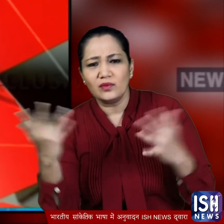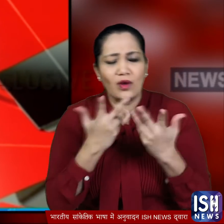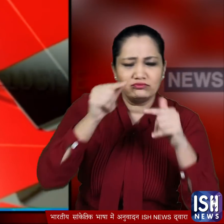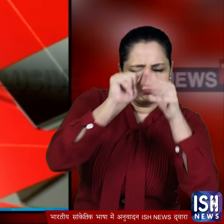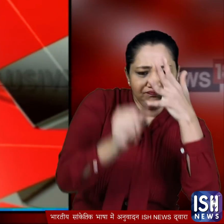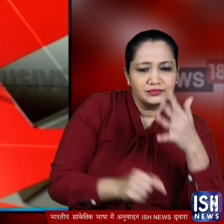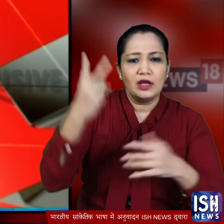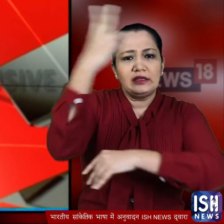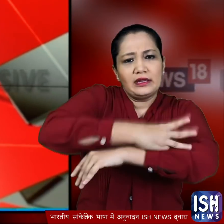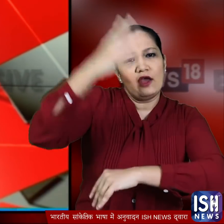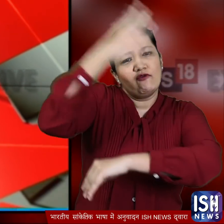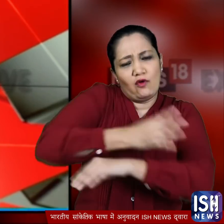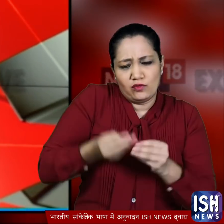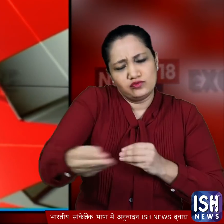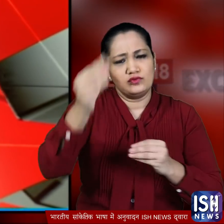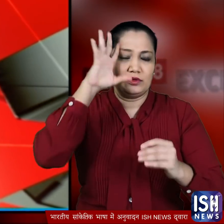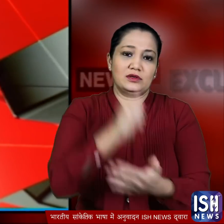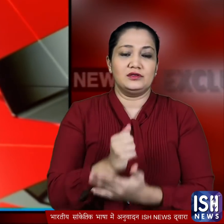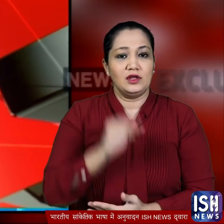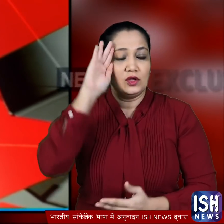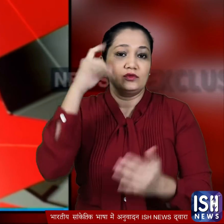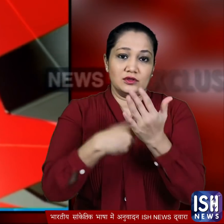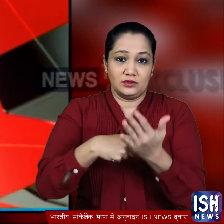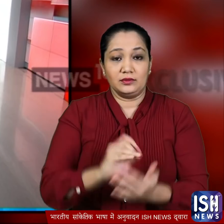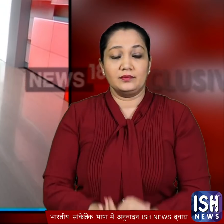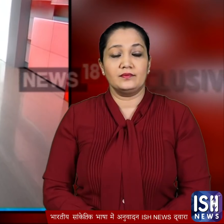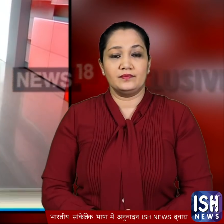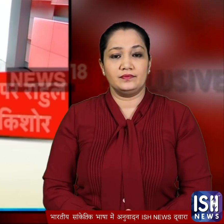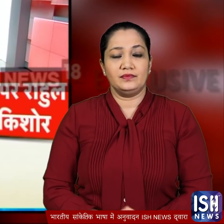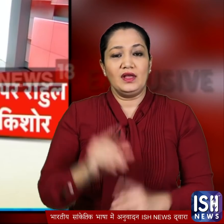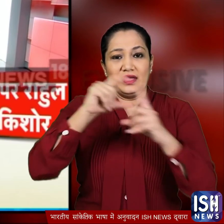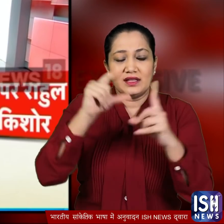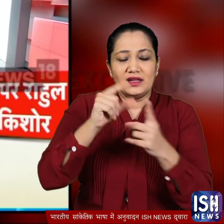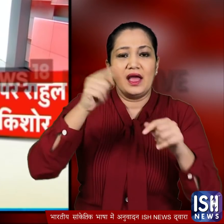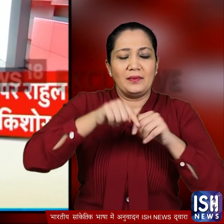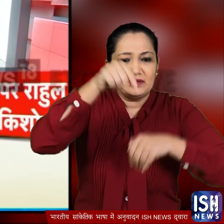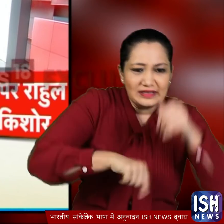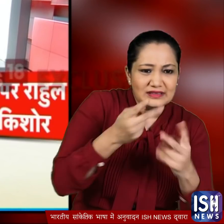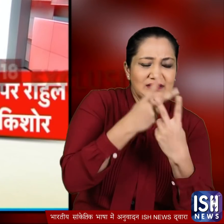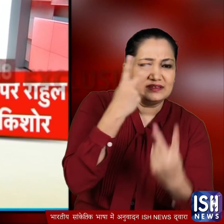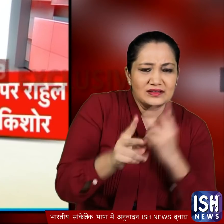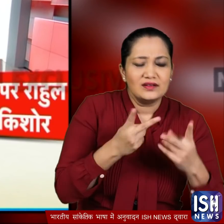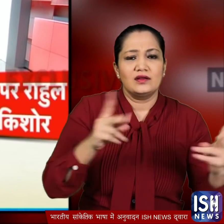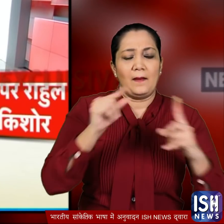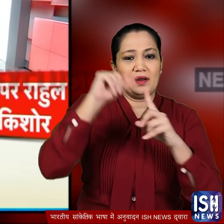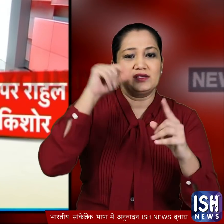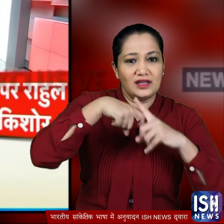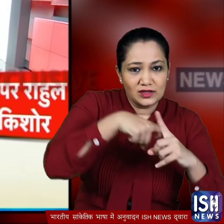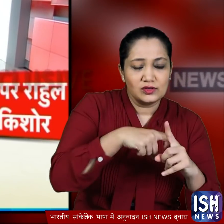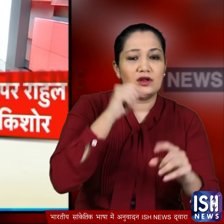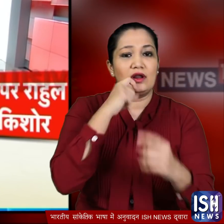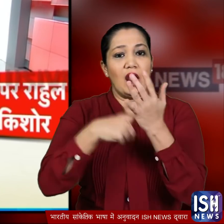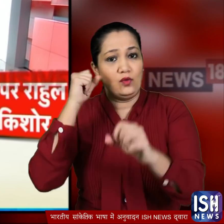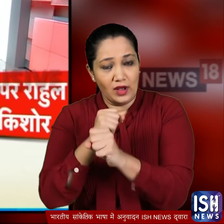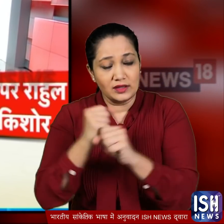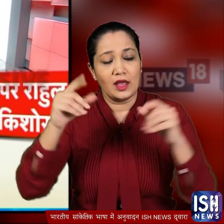पर अगले 3 से 4 दिन में फैसला हो सकता है। न्यूज 18 के अरुण कुमार सिंह की रिपोर्ट है कि दिल्ली में चुनावी रणनीतिकार प्रशांत किशोर के साथ